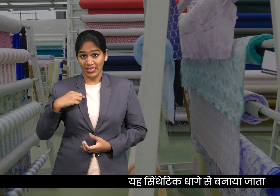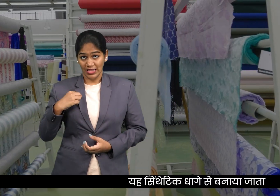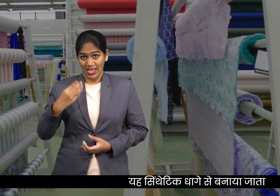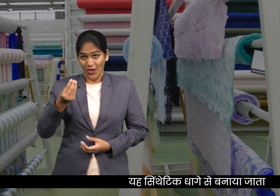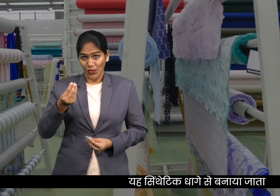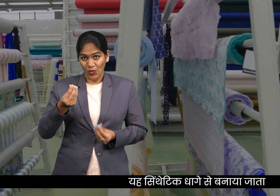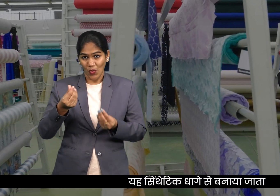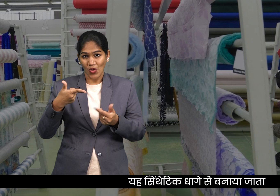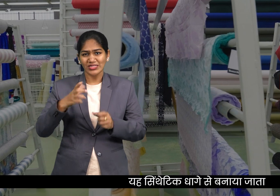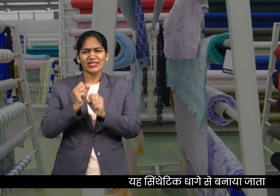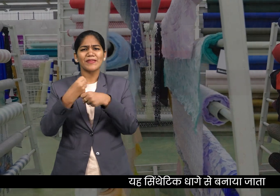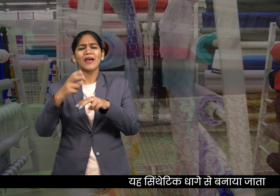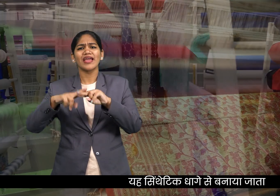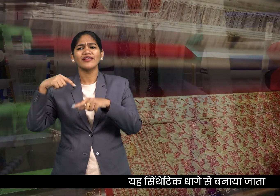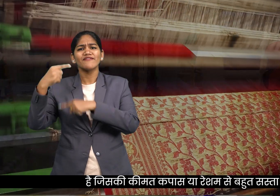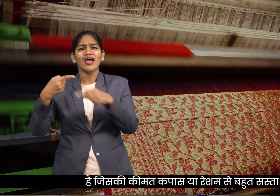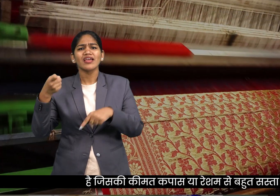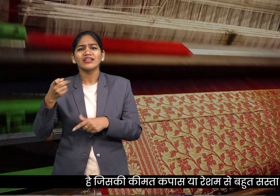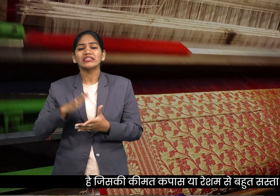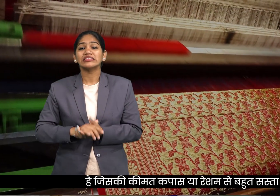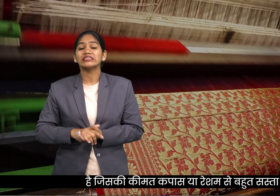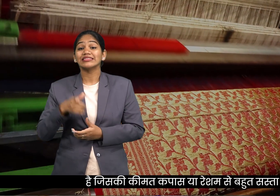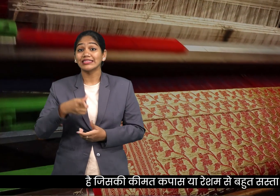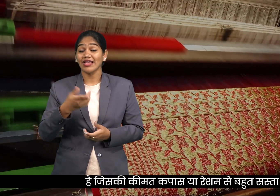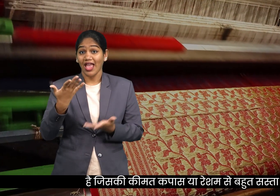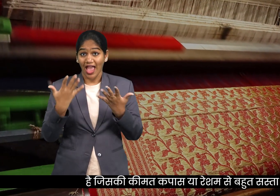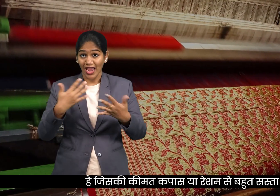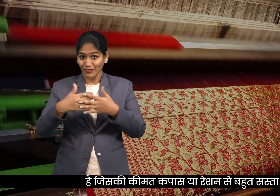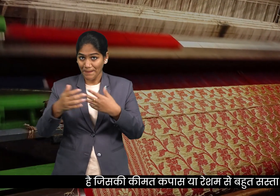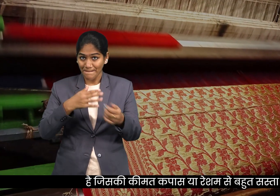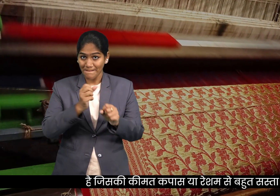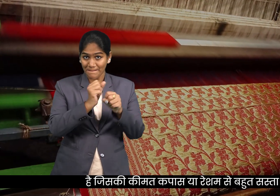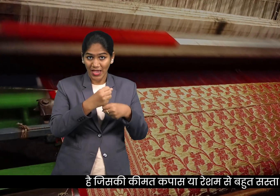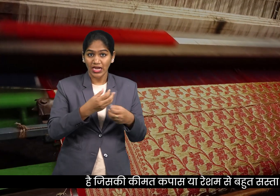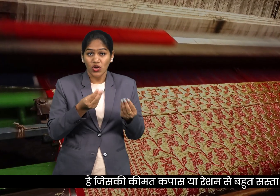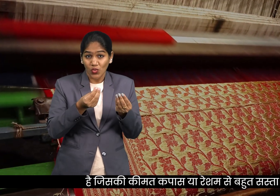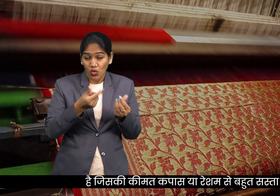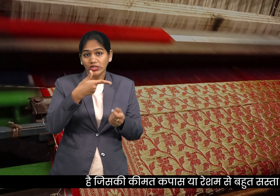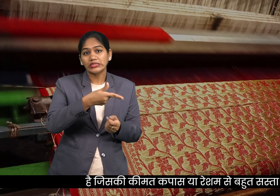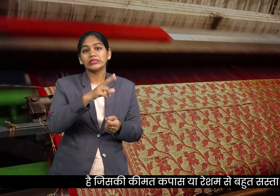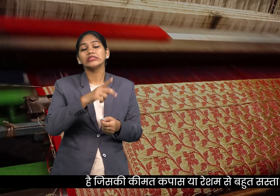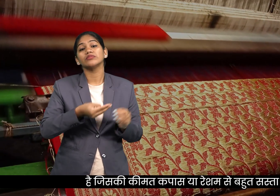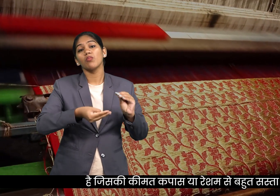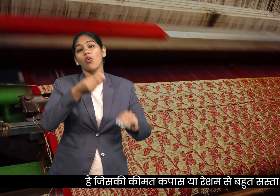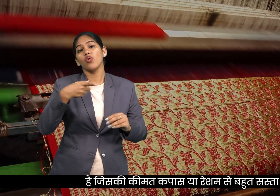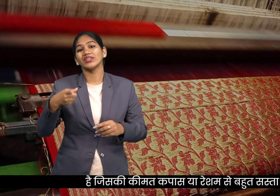यह सिंथेटिक धागे से बनाया जाता है, जिसकी कीमत कपास या रेशम से बहुत सस्ता होता